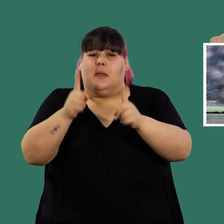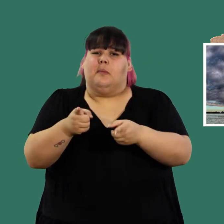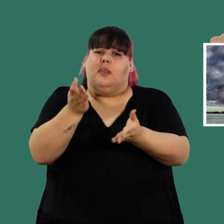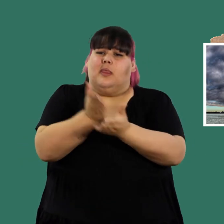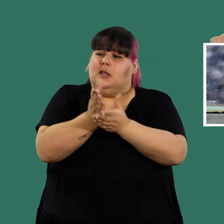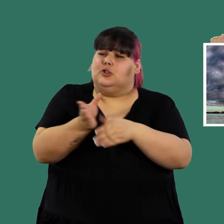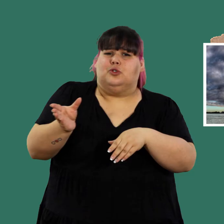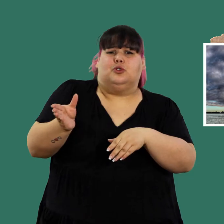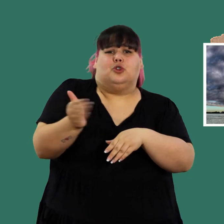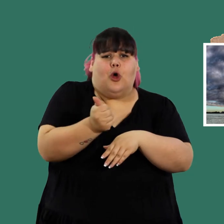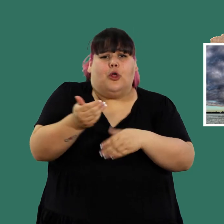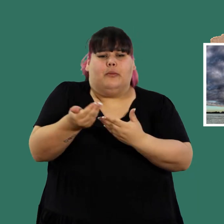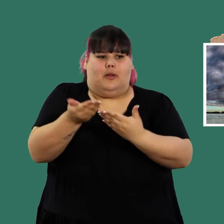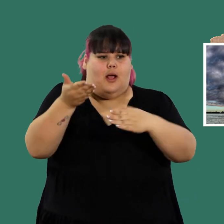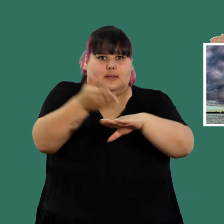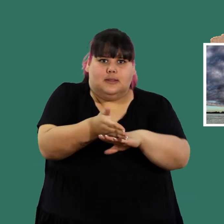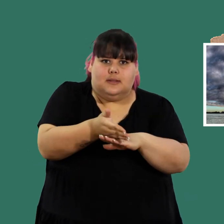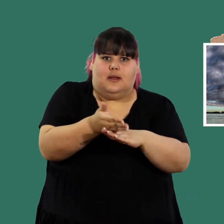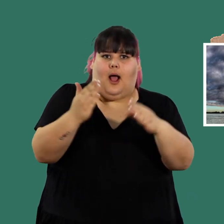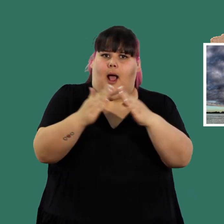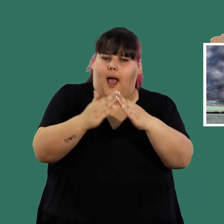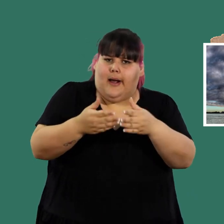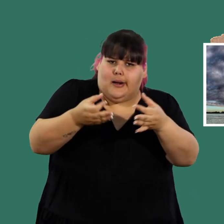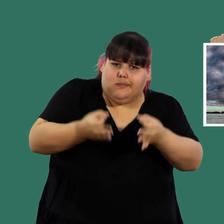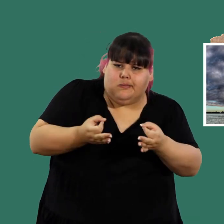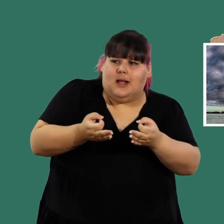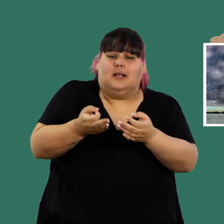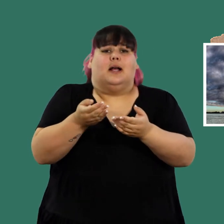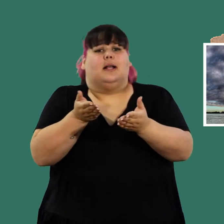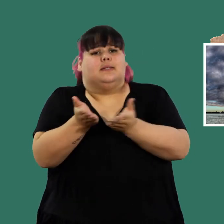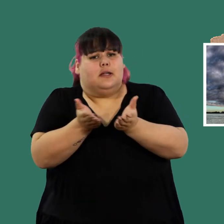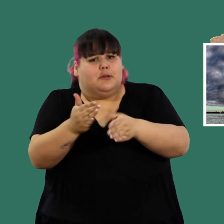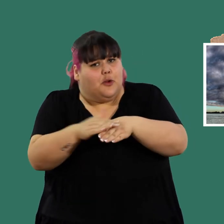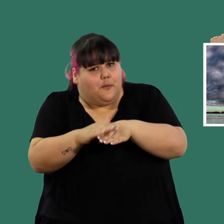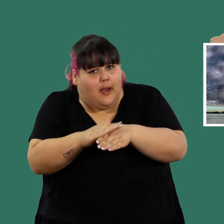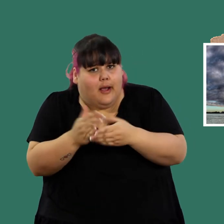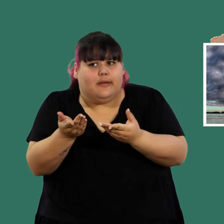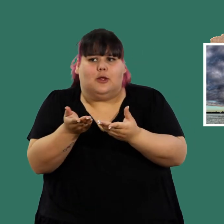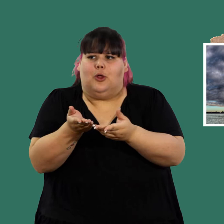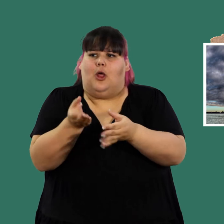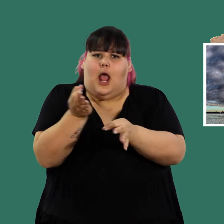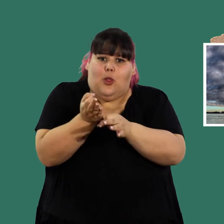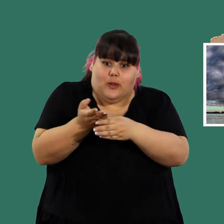acceder a una vivienda digna servicios básicos educación justicia